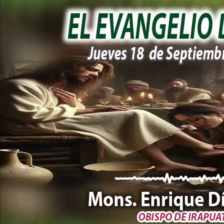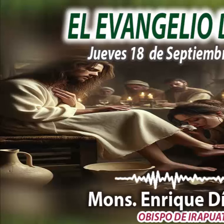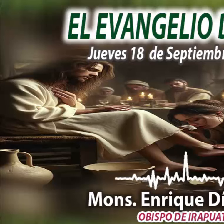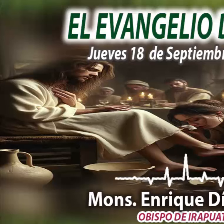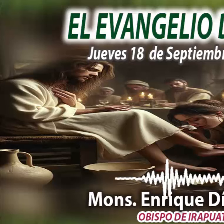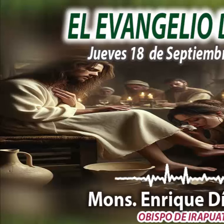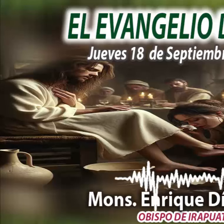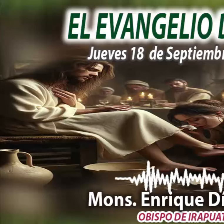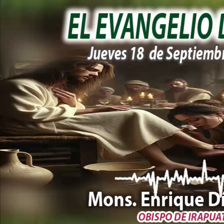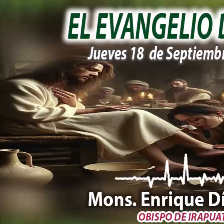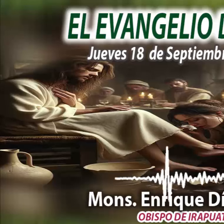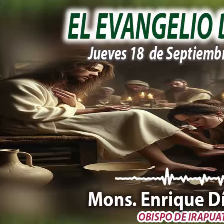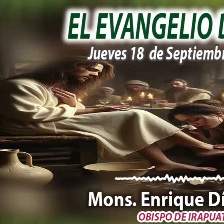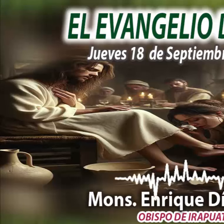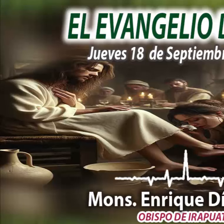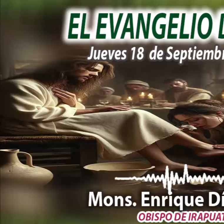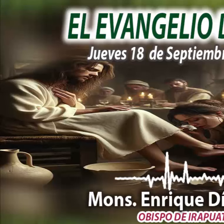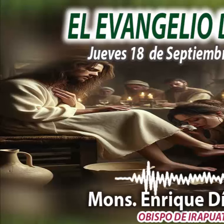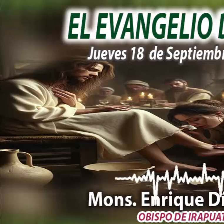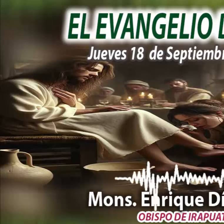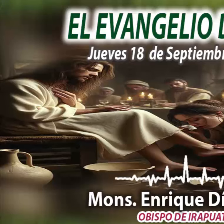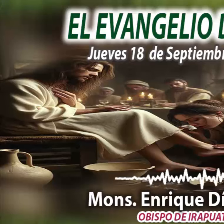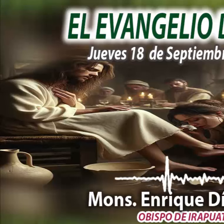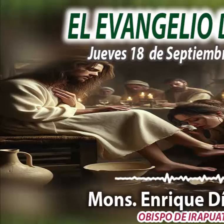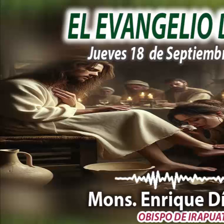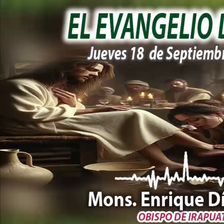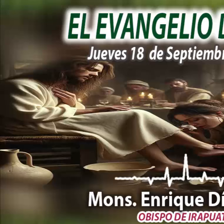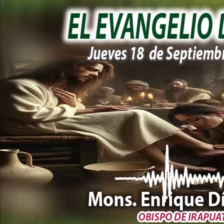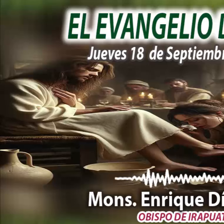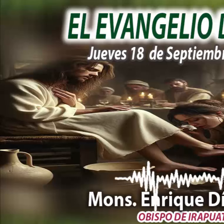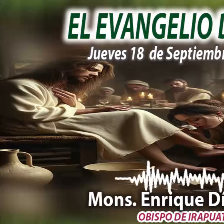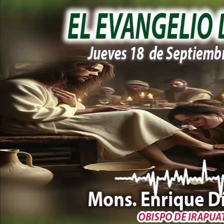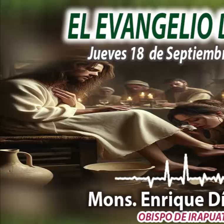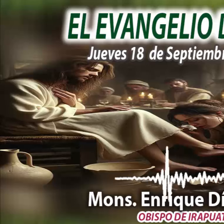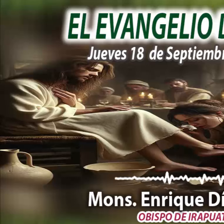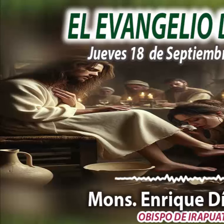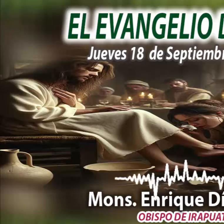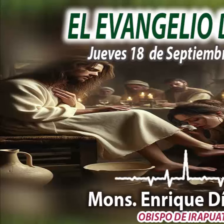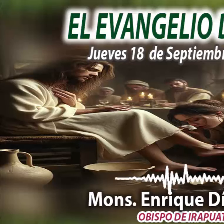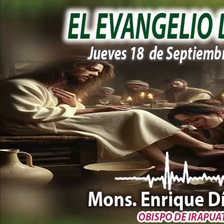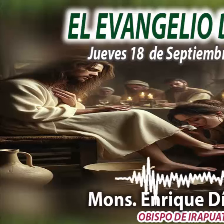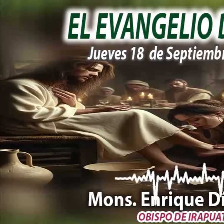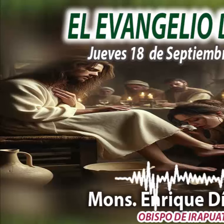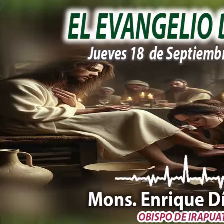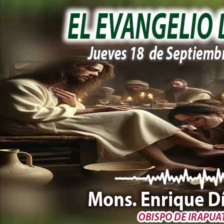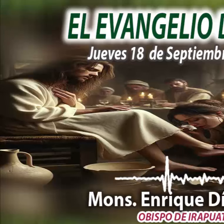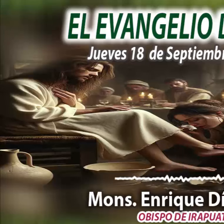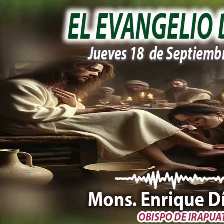Dispuso Dios en su sabiduría revelarse a sí mismo y dar a conocer el misterio de su voluntad.